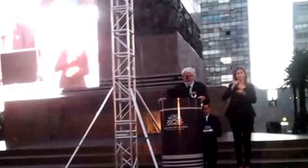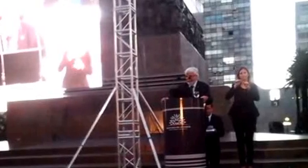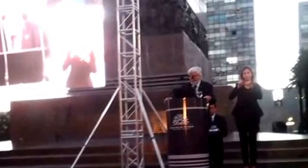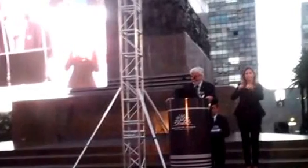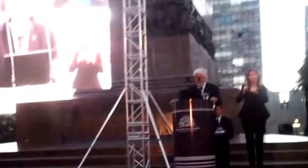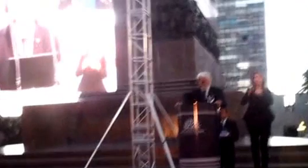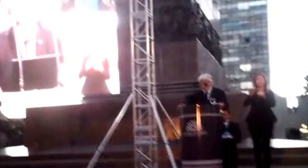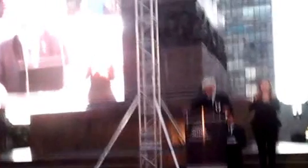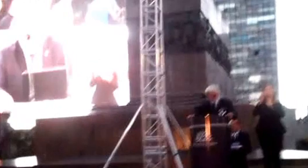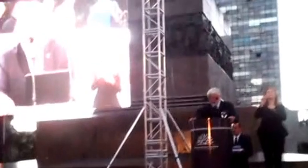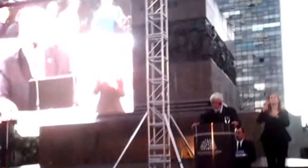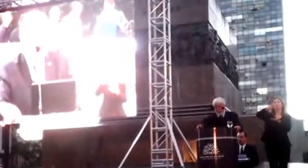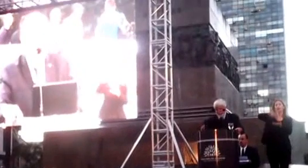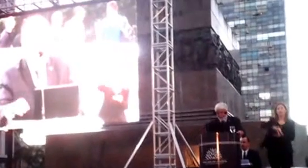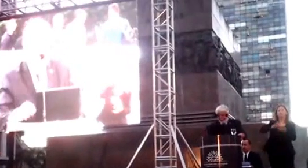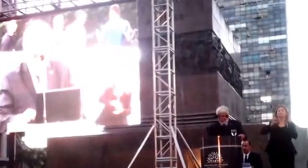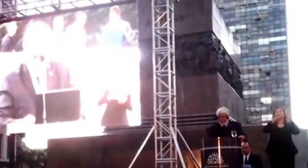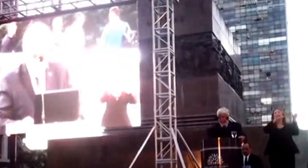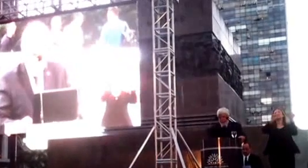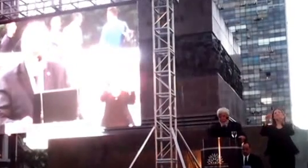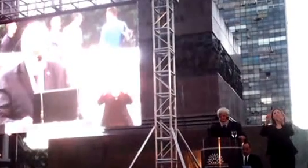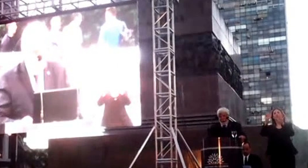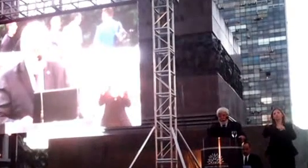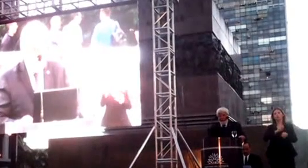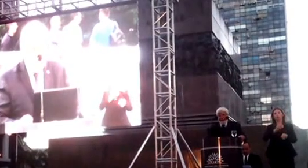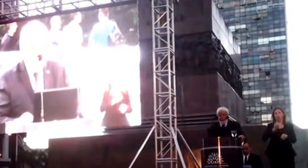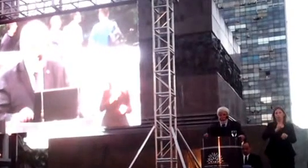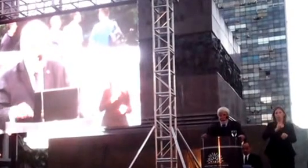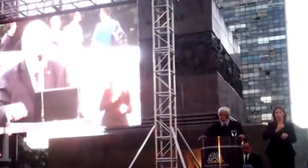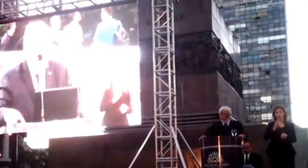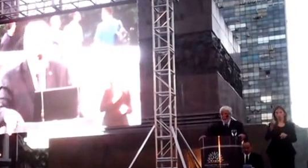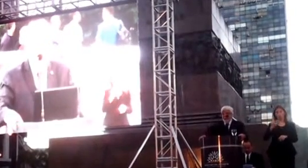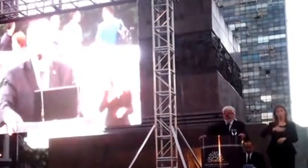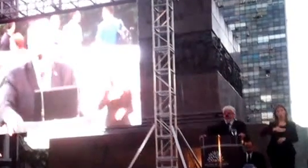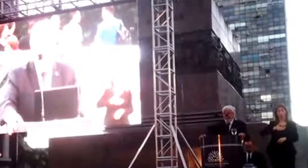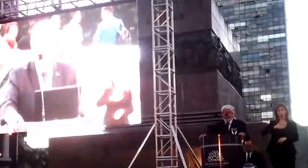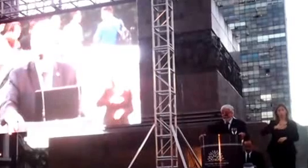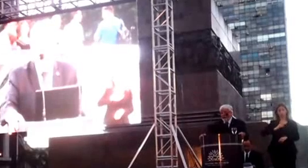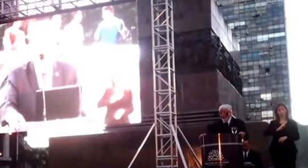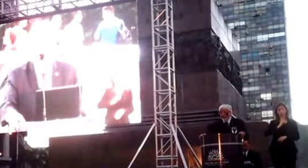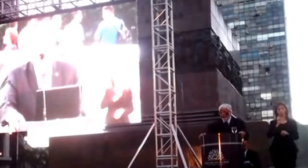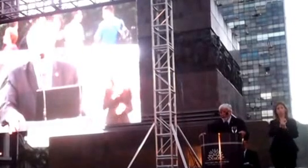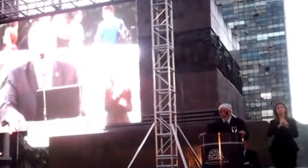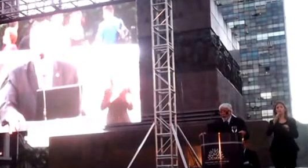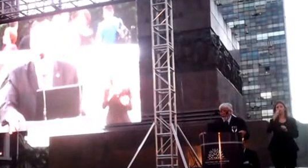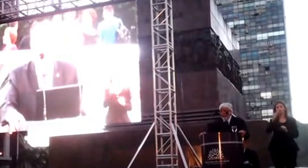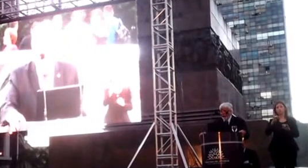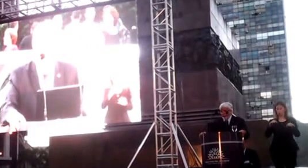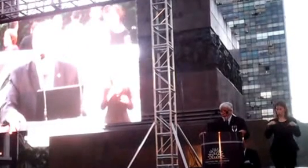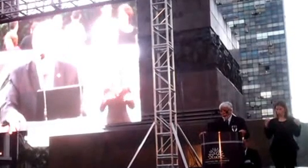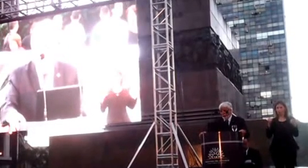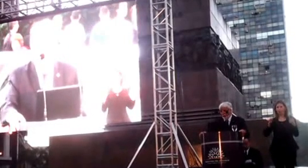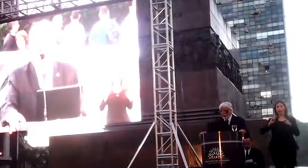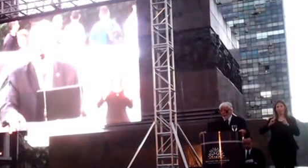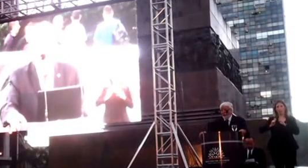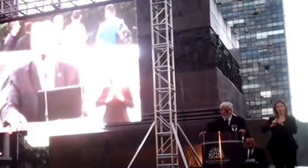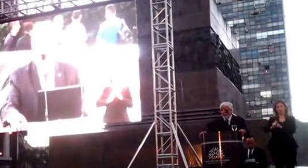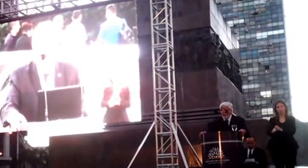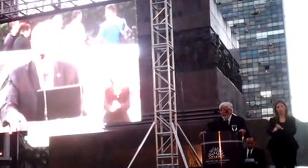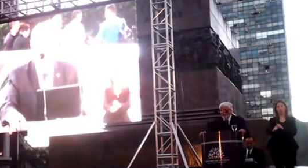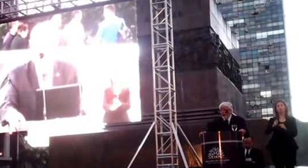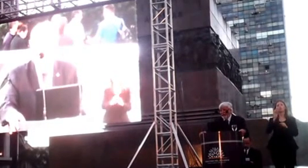y 70% de los homicidios. Con satisfacción podemos decir que estamos cambiando.